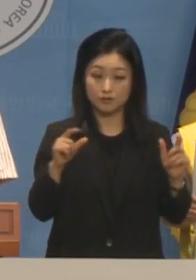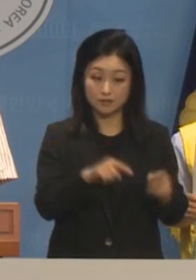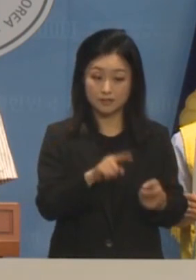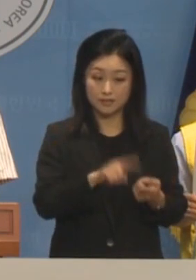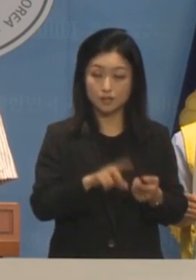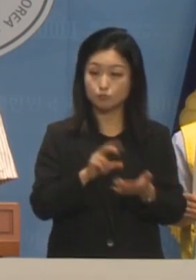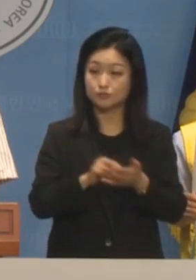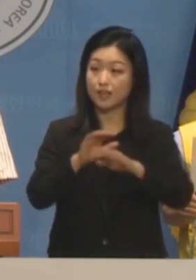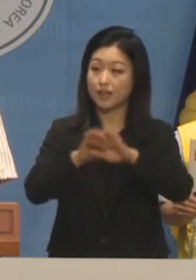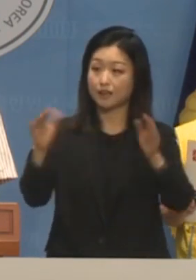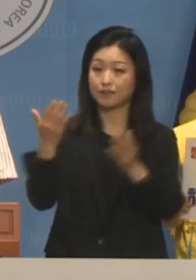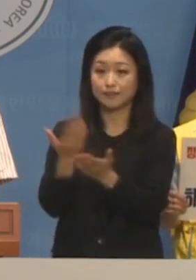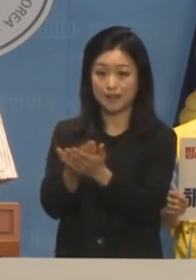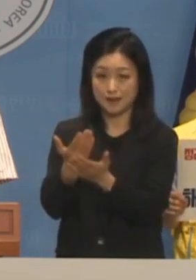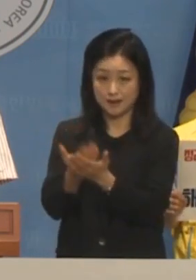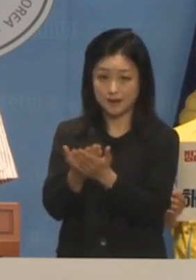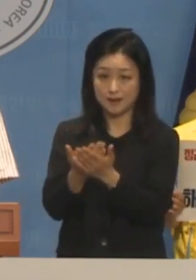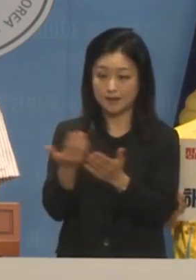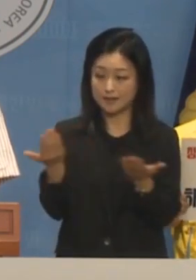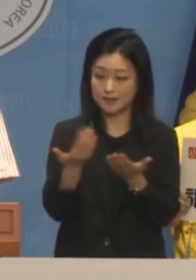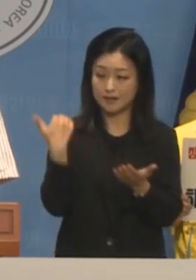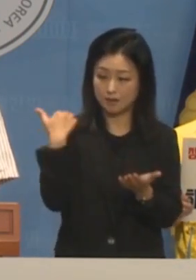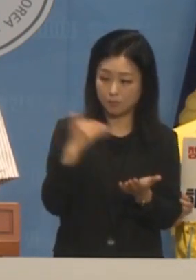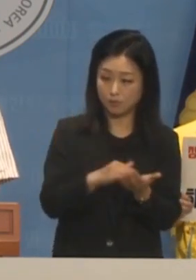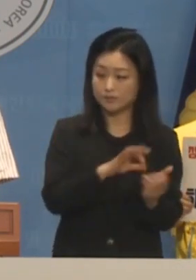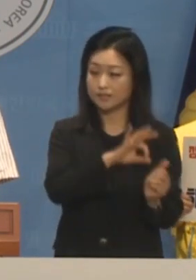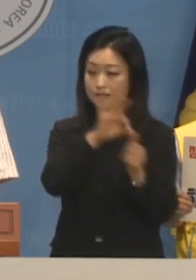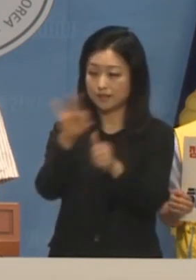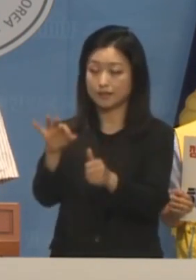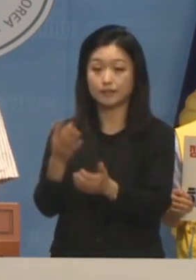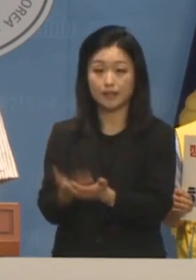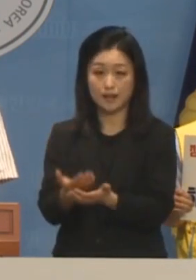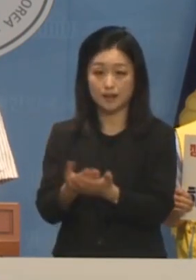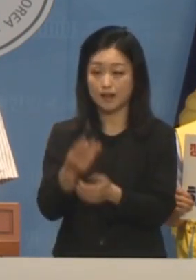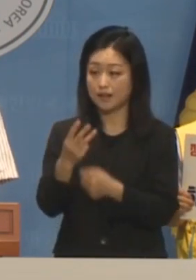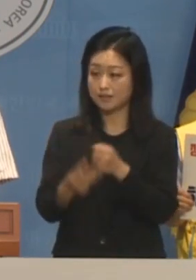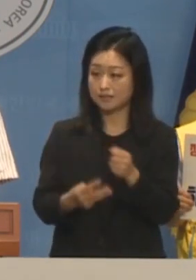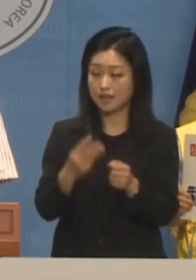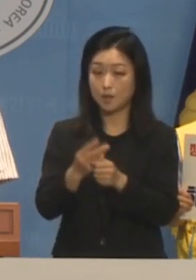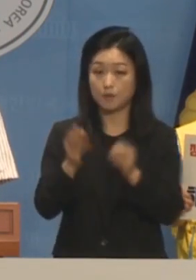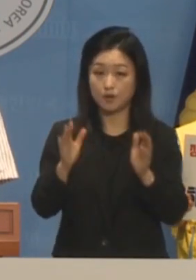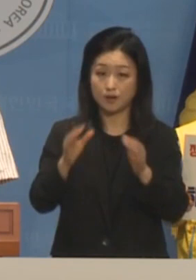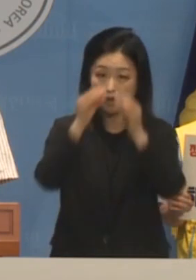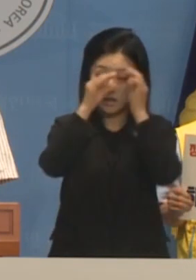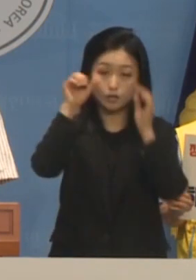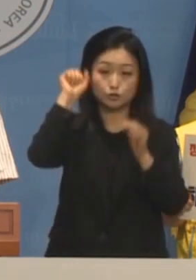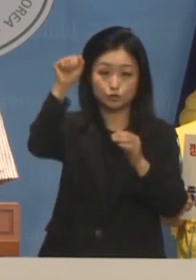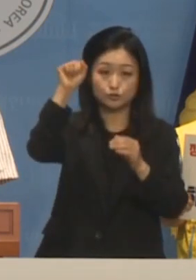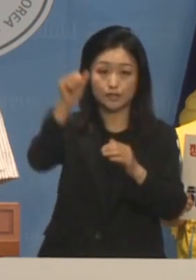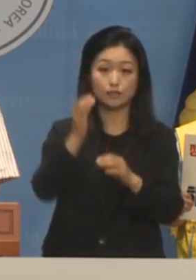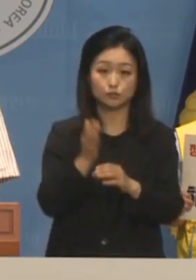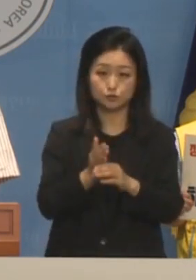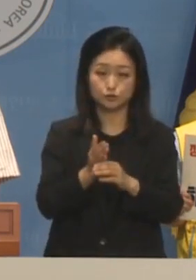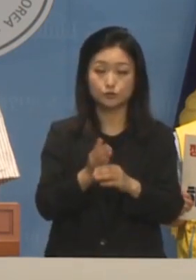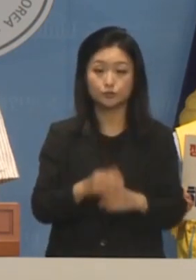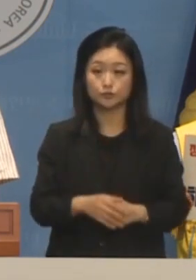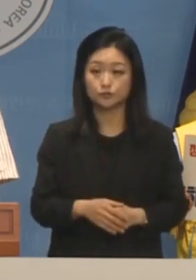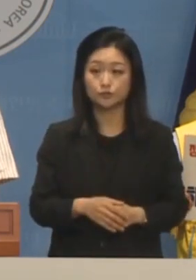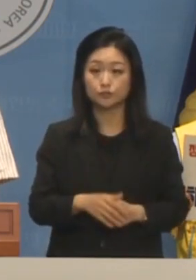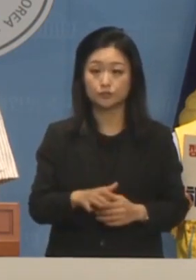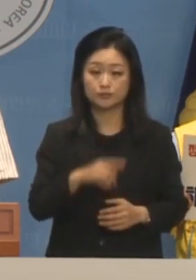요구하며 세종호텔 지부 조합원들은 3년 가까이 투쟁을 이어오고 있습니다.